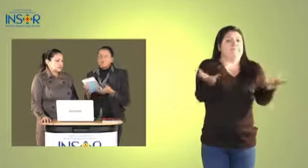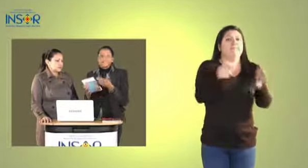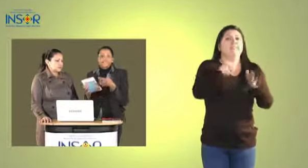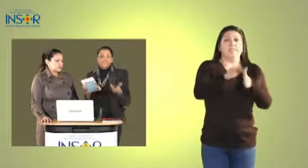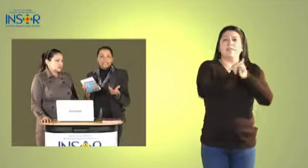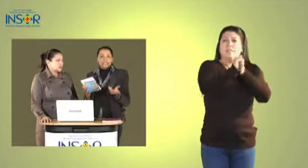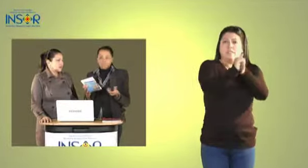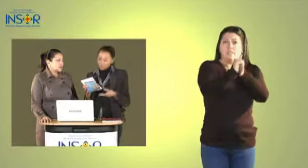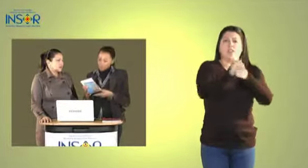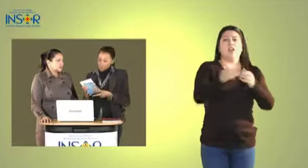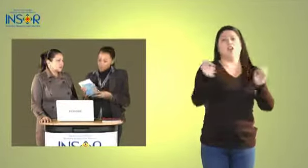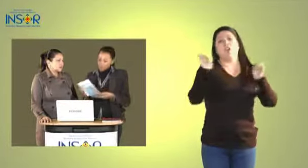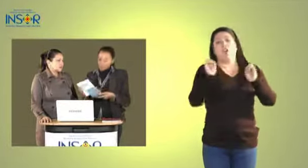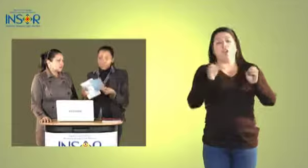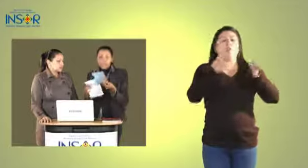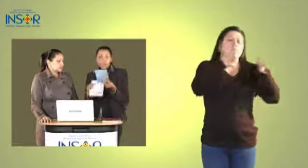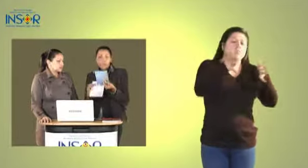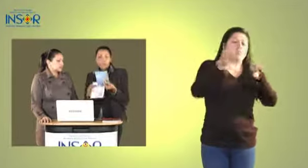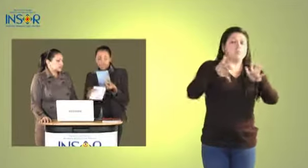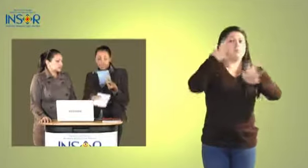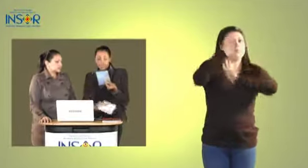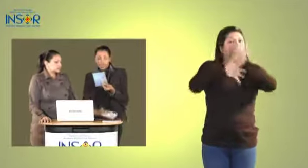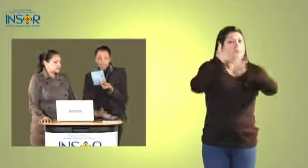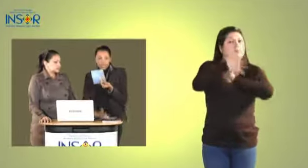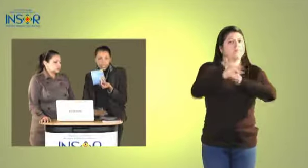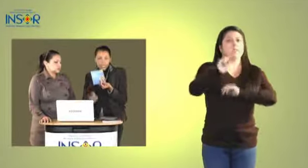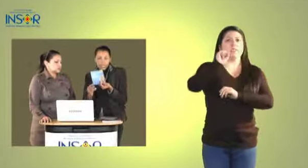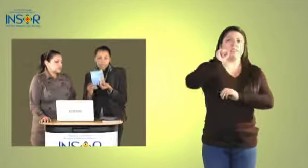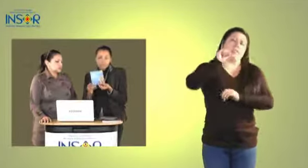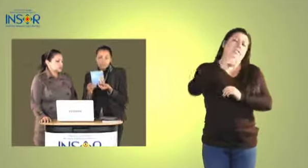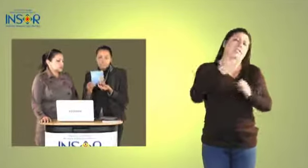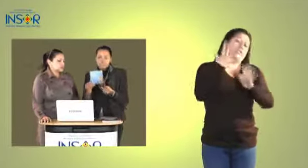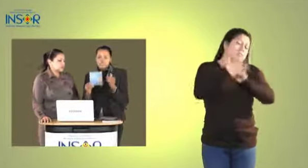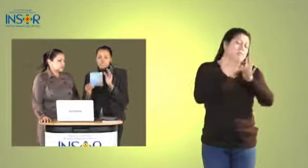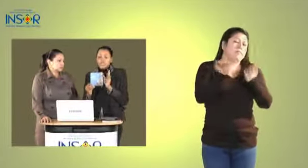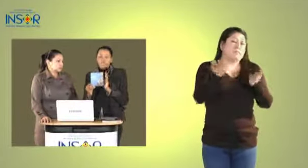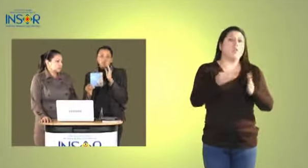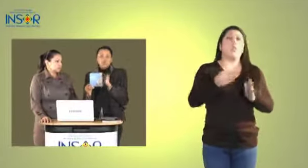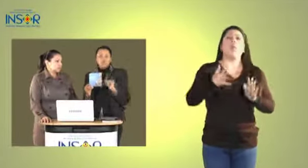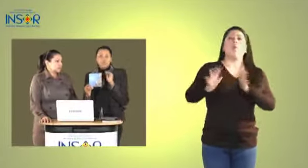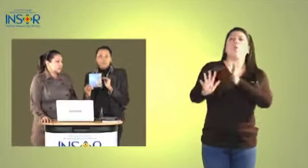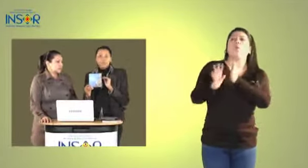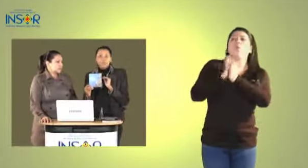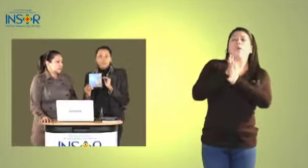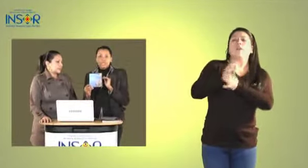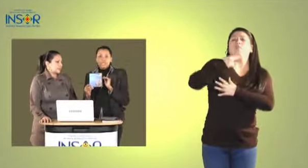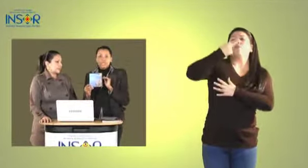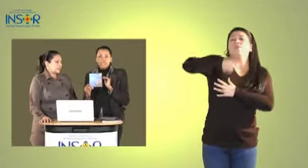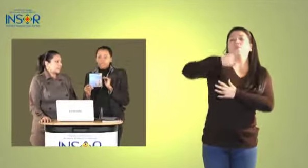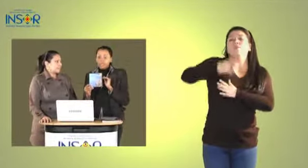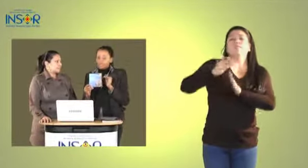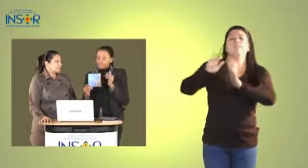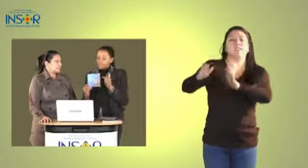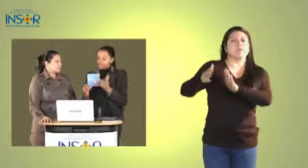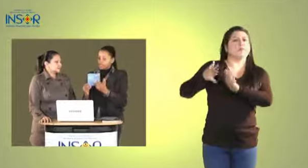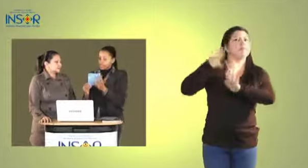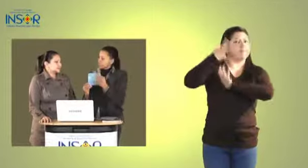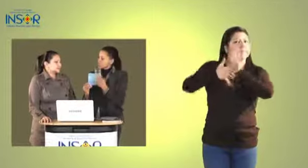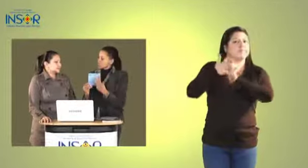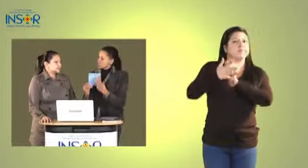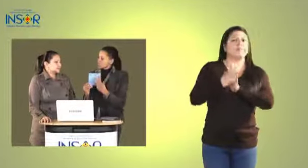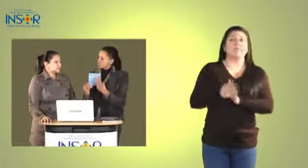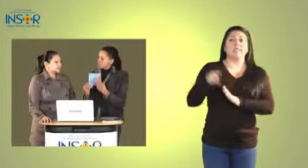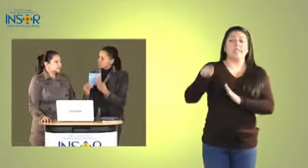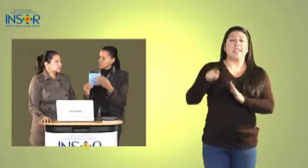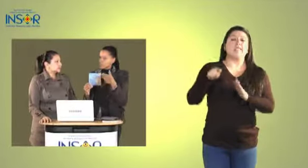o enseñanza de la segunda lengua es Cuéntame cuentos en lengua de señas, que sabemos que muchos de ustedes también tienen el material. Este